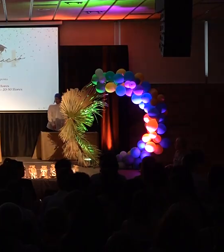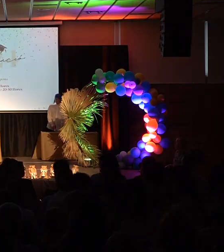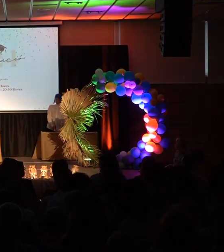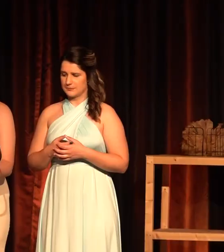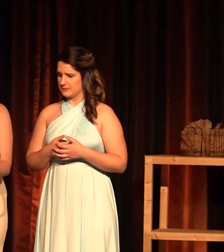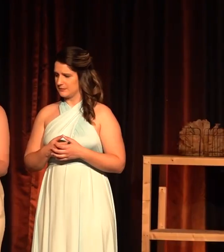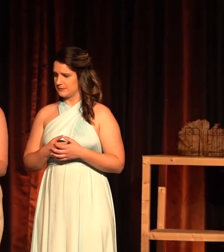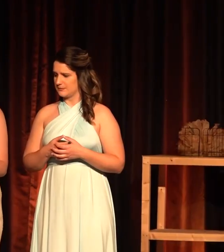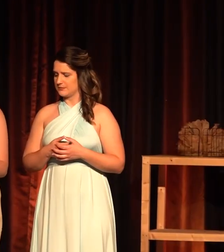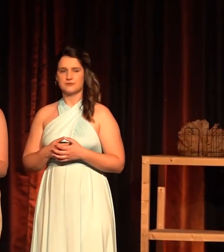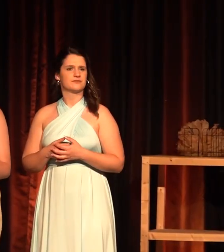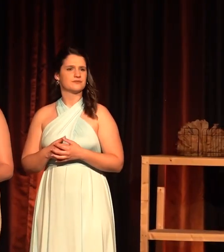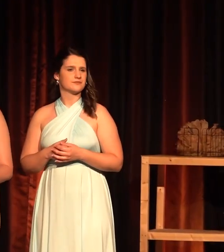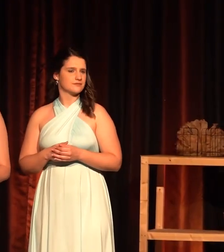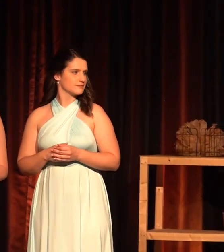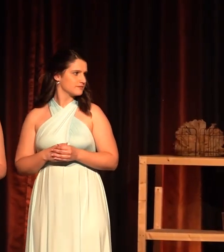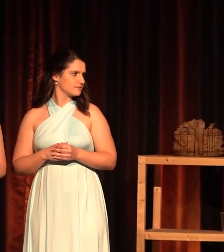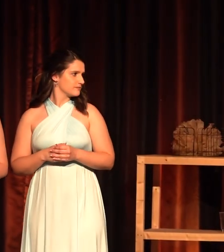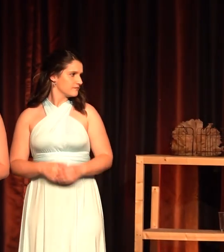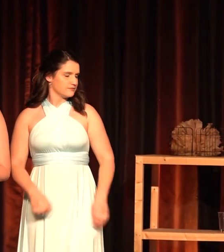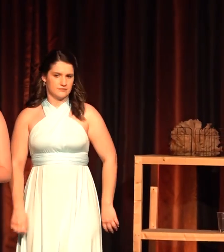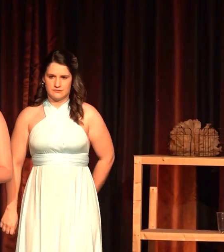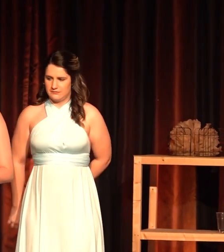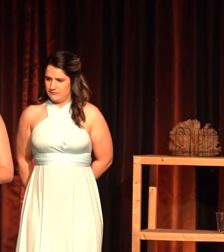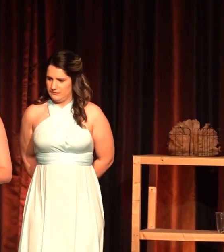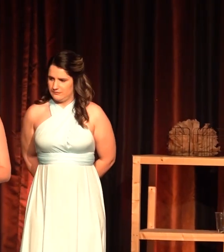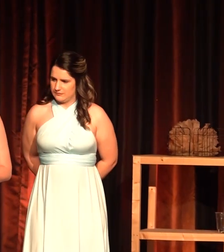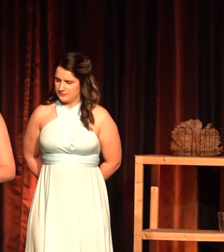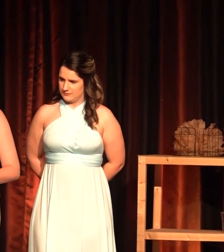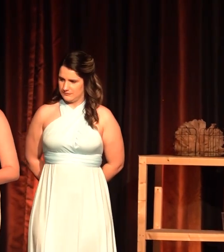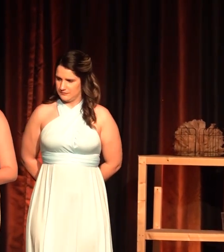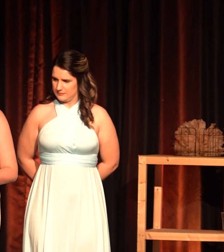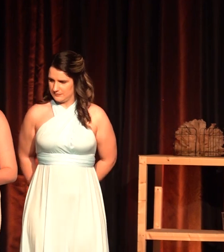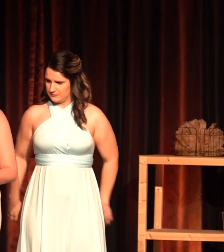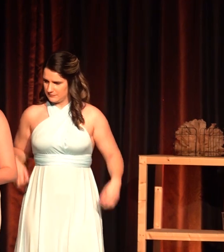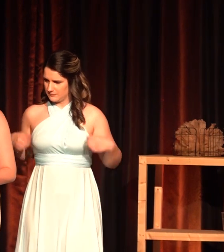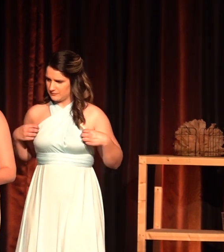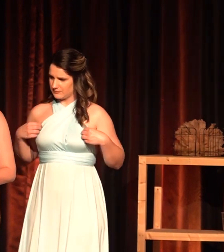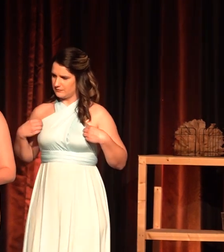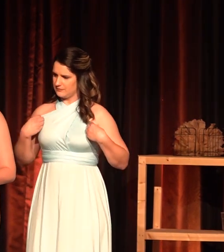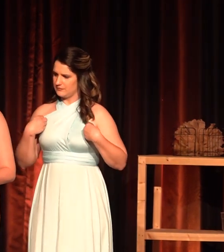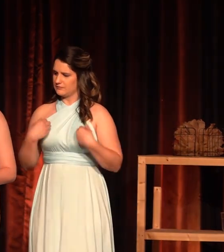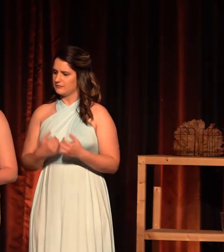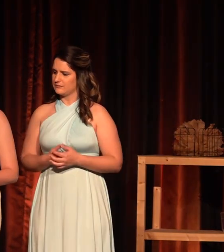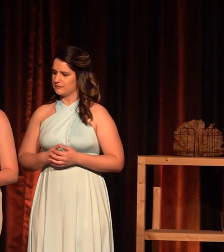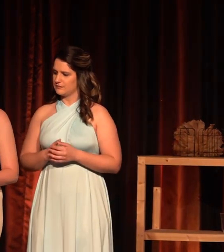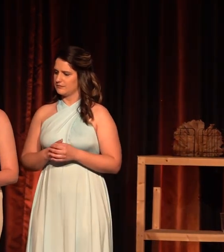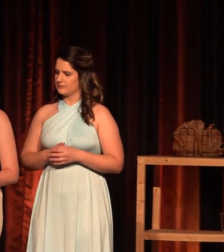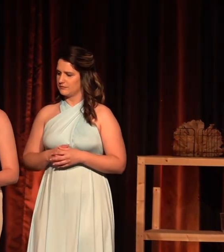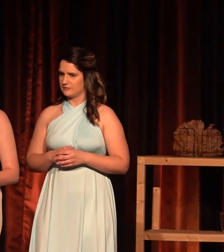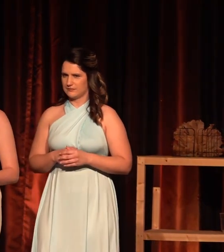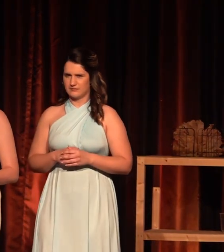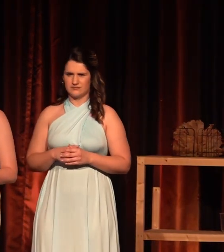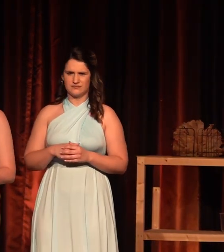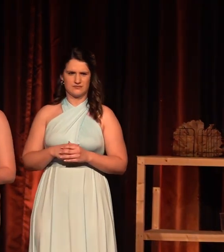moment. Maria José Vázquez, amb l'alumnat de Marc Ballo, Eric Benet, Virginia Macarena Cañete,